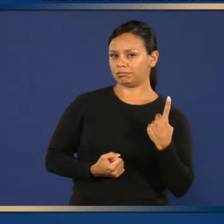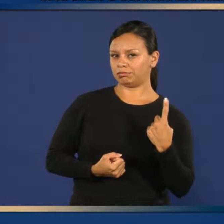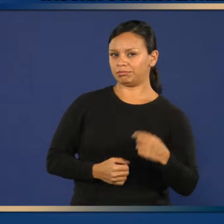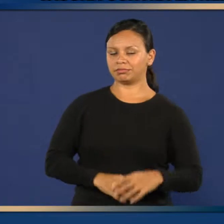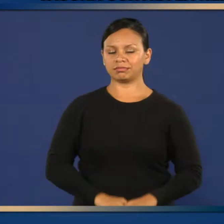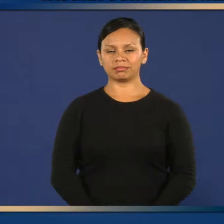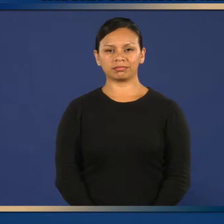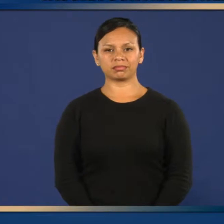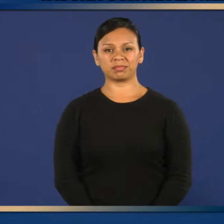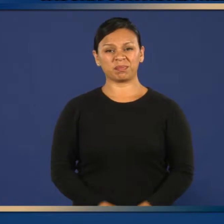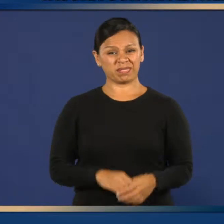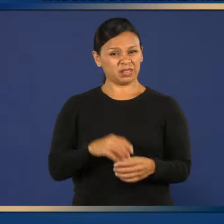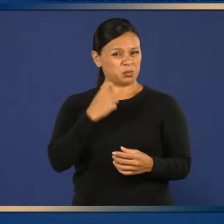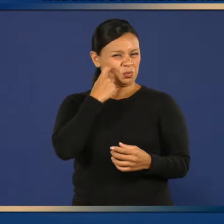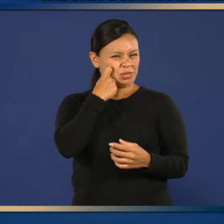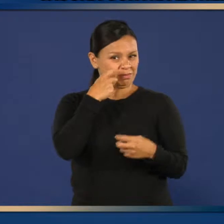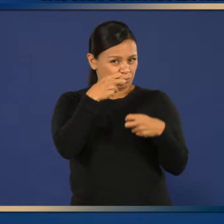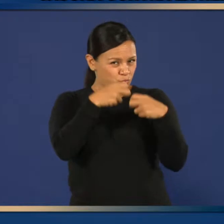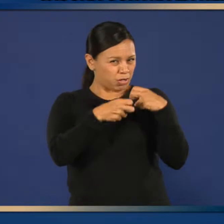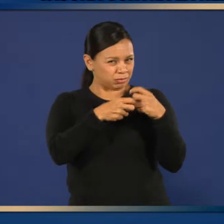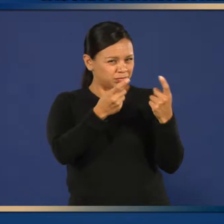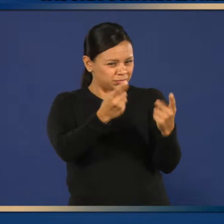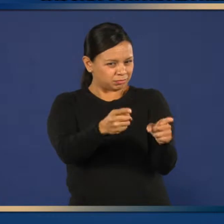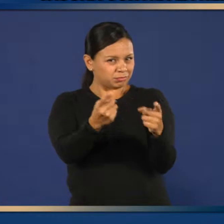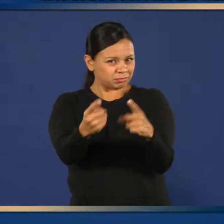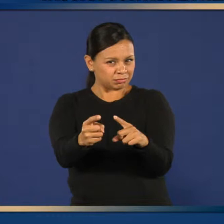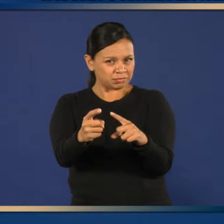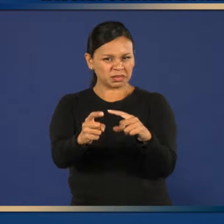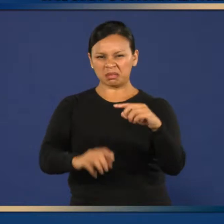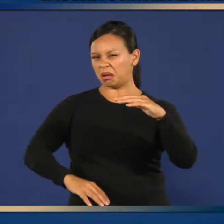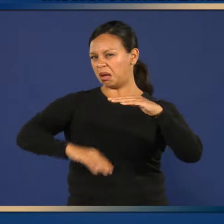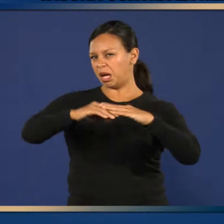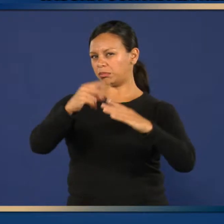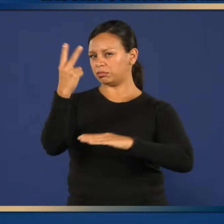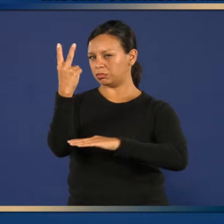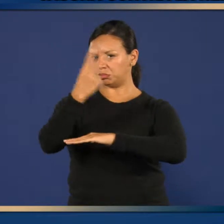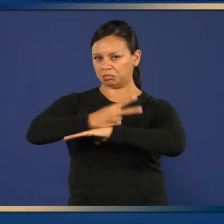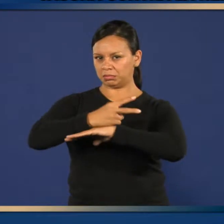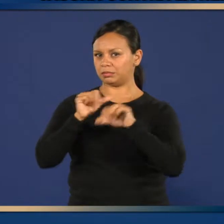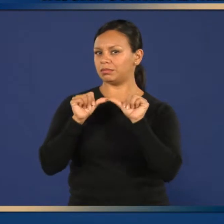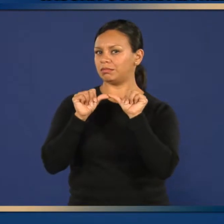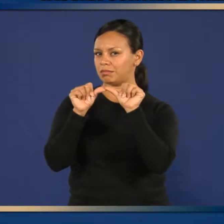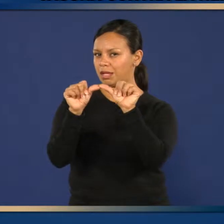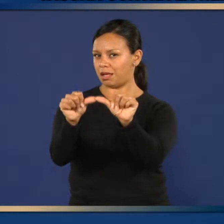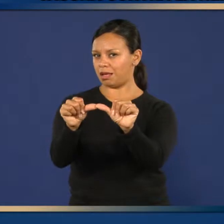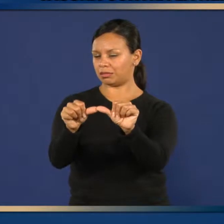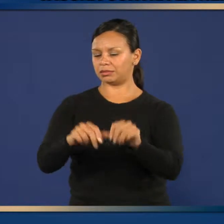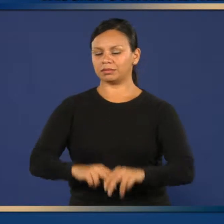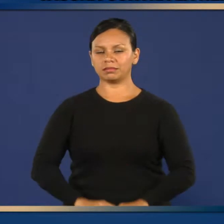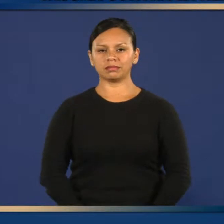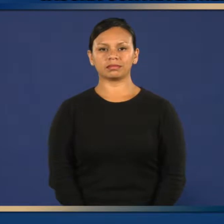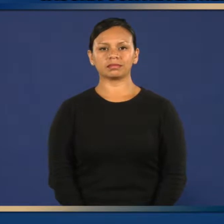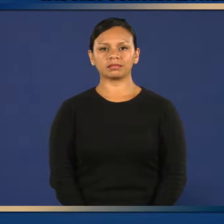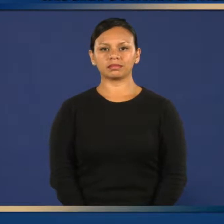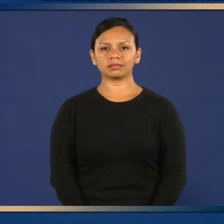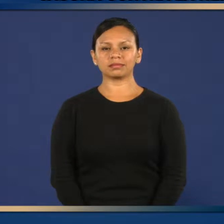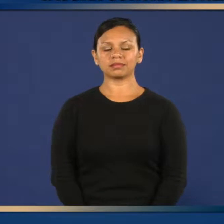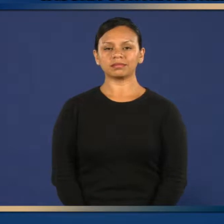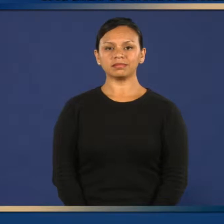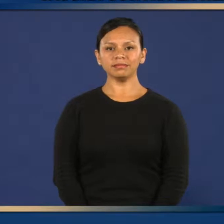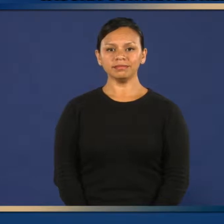si ocurriera alguno de estos problemas por lo general duran de 1 a 2 días